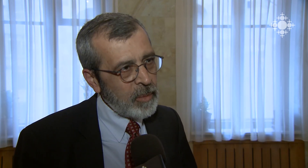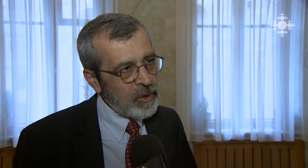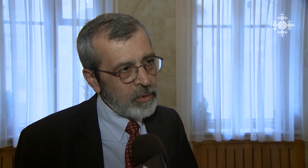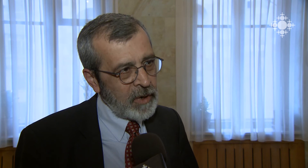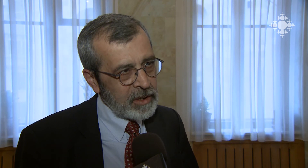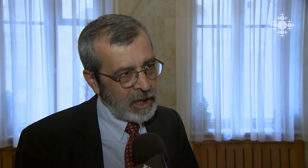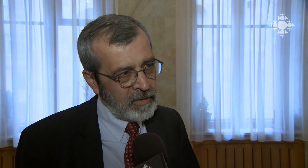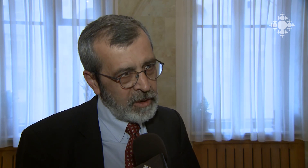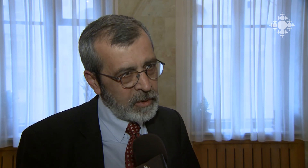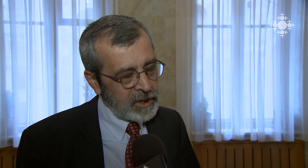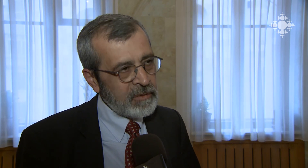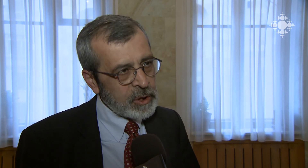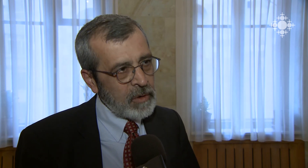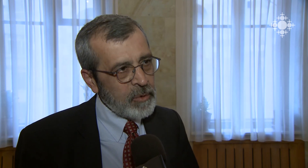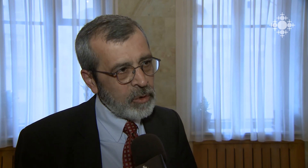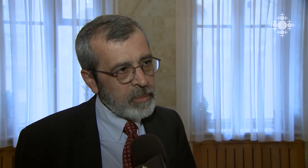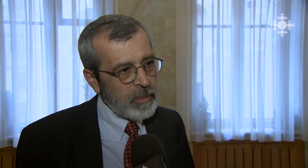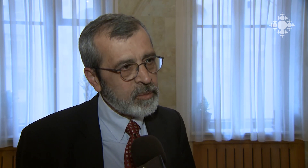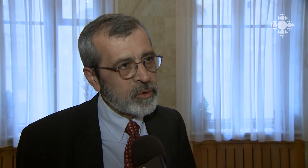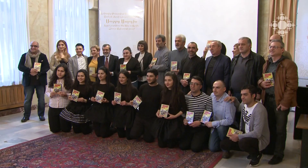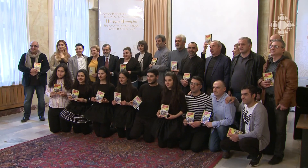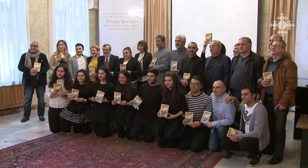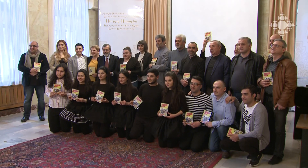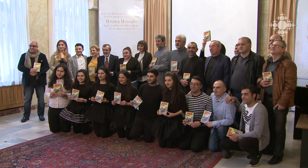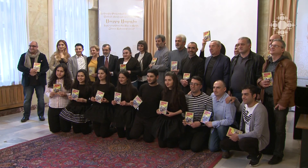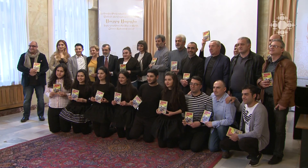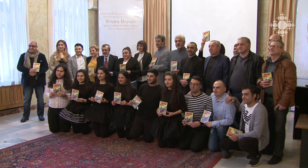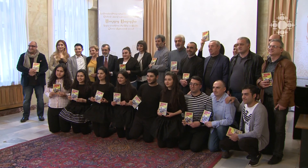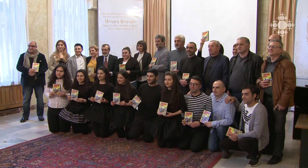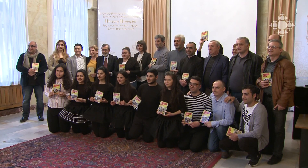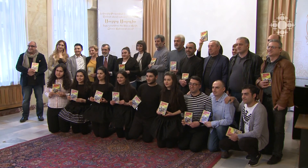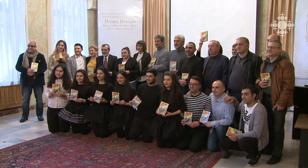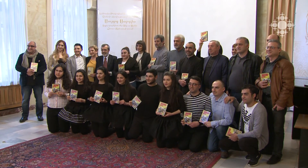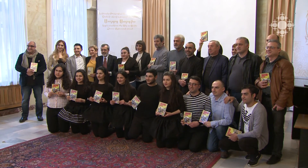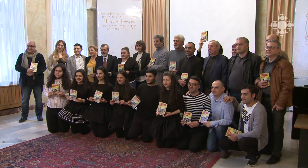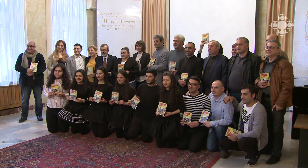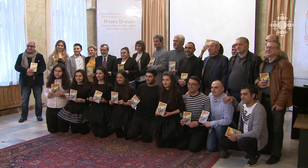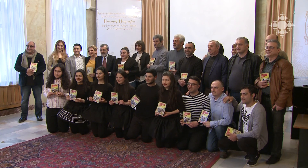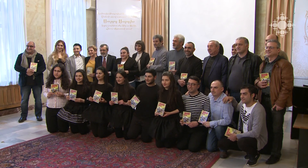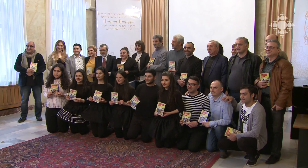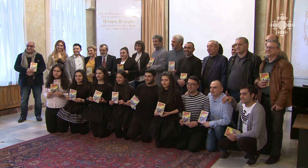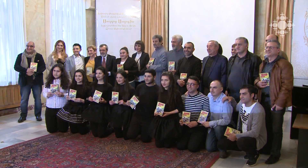ամեն օրվա դարվա գդրվածքով ամեն օրը մի պատմություն։ Մարի Խաչատրյան, Գևոր Կավակյան, Եկեղեցական, Կյանք։